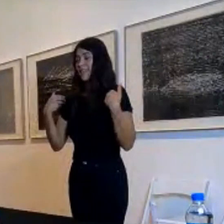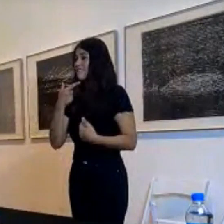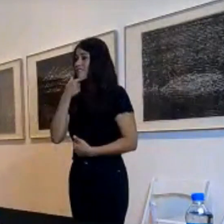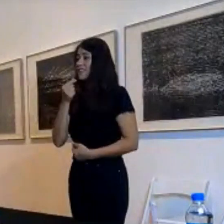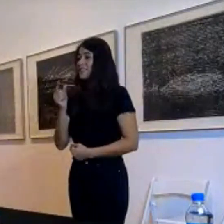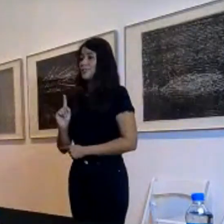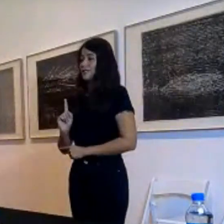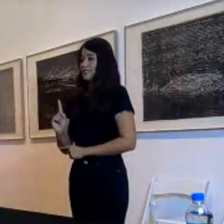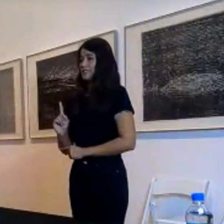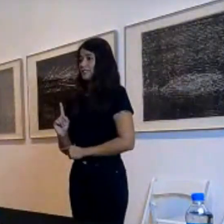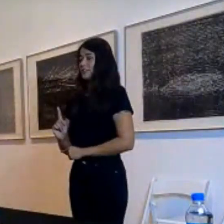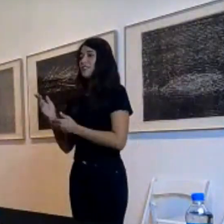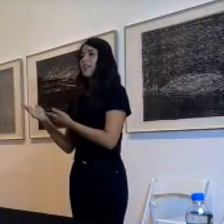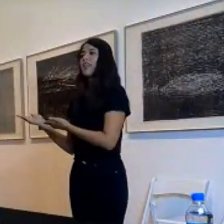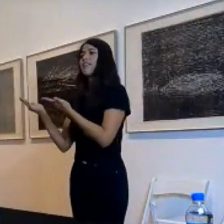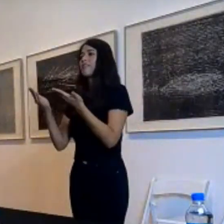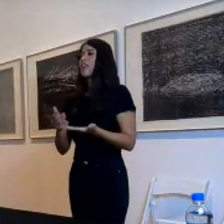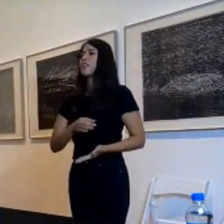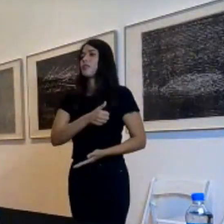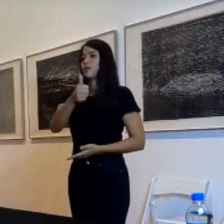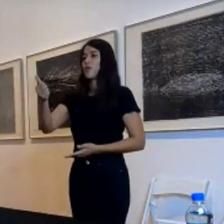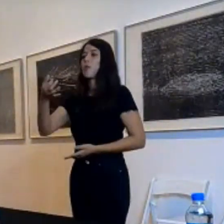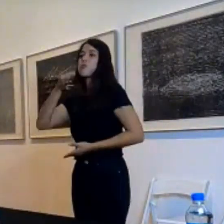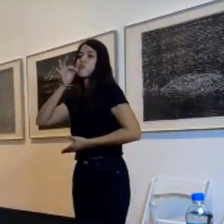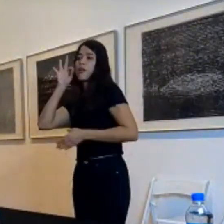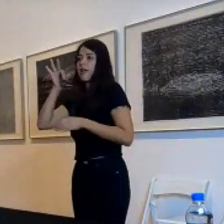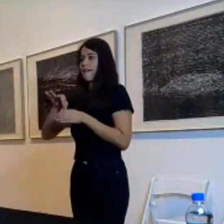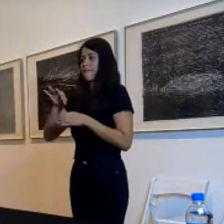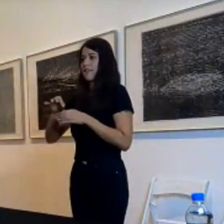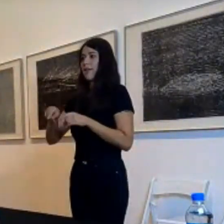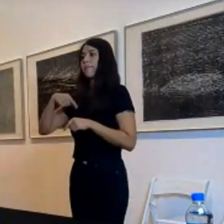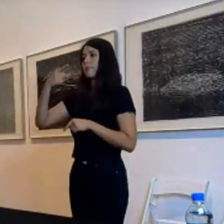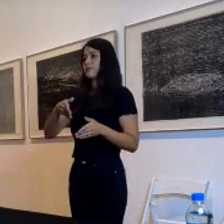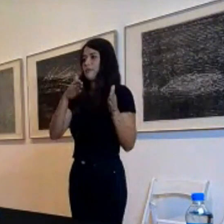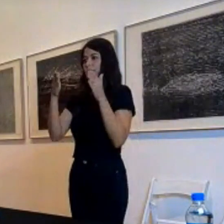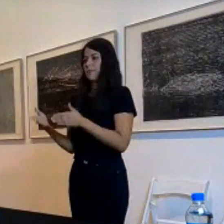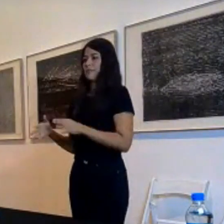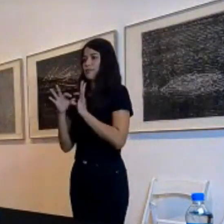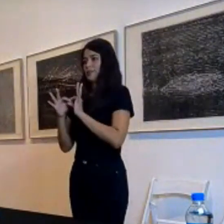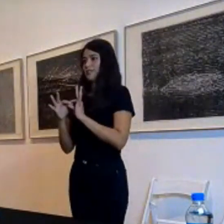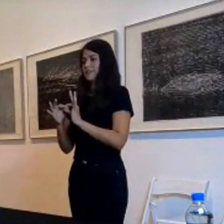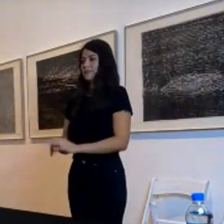sencillo. Así que bueno, invitados todos y todas a un cafecito y nos vemos en la siguiente parte. Muchas gracias.